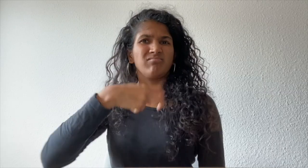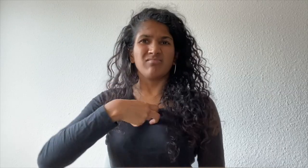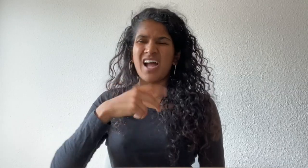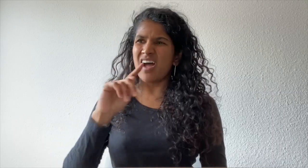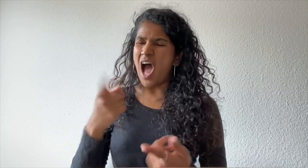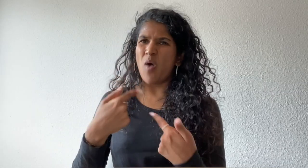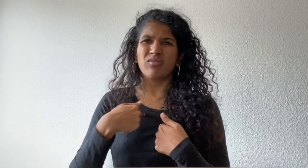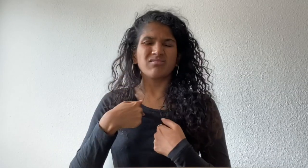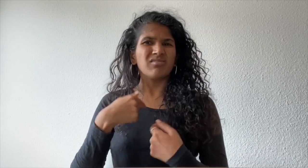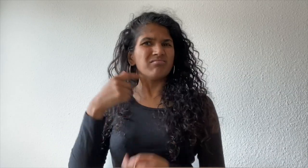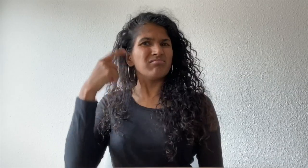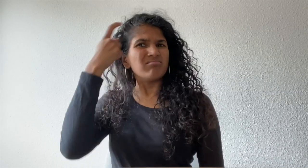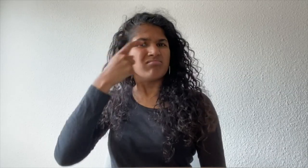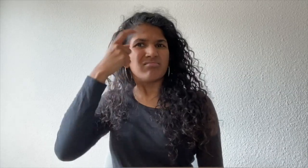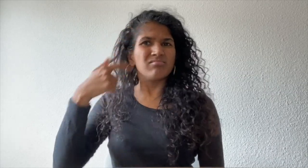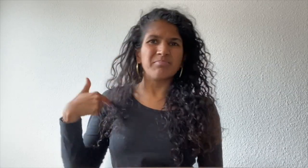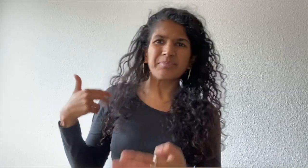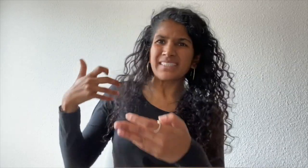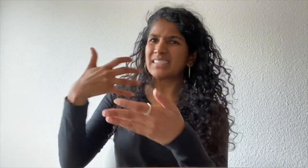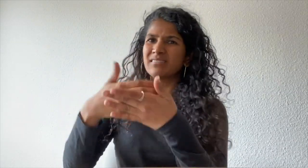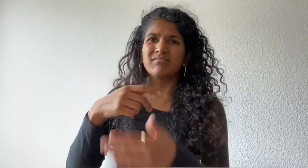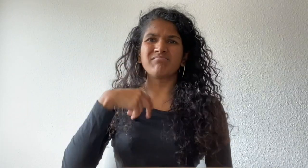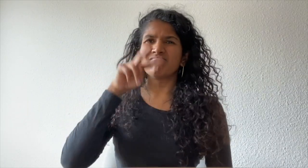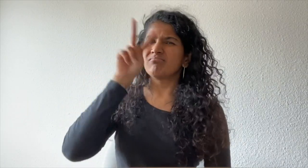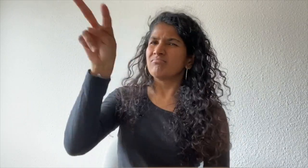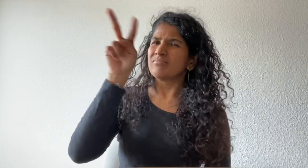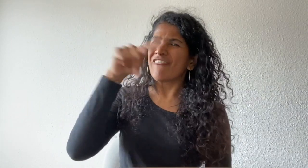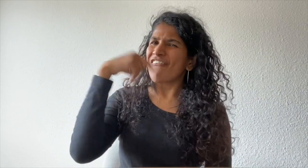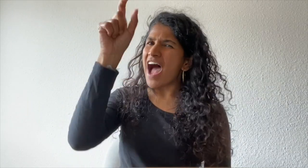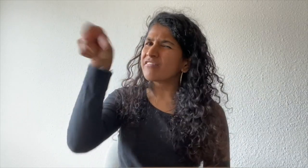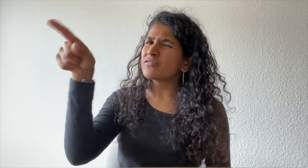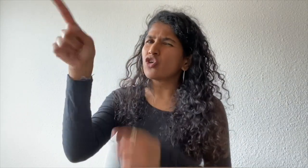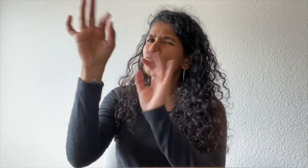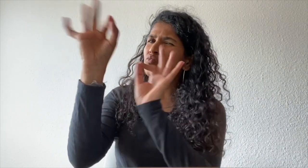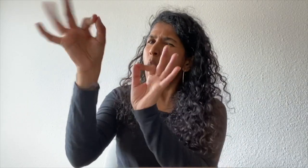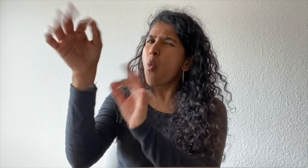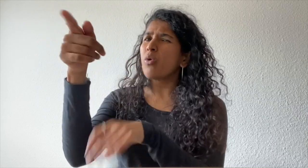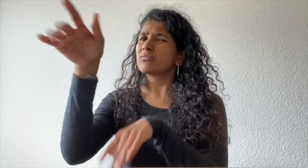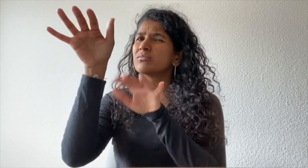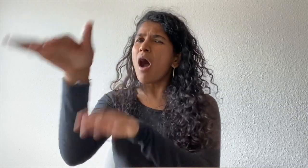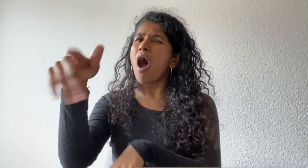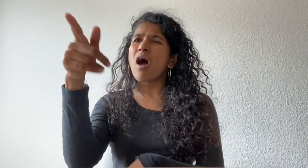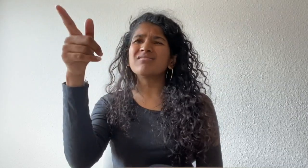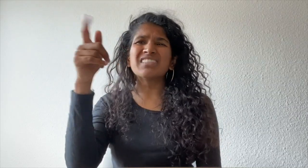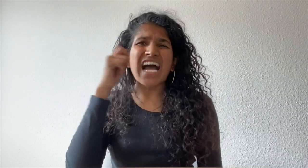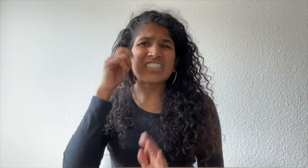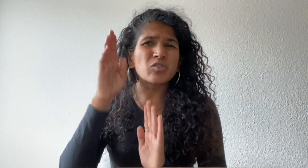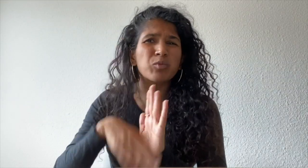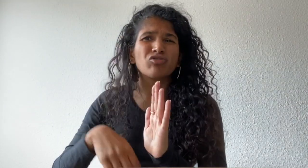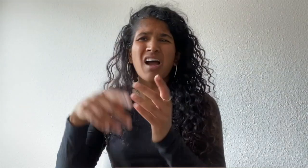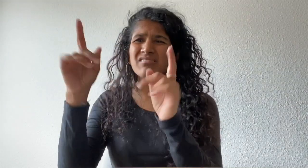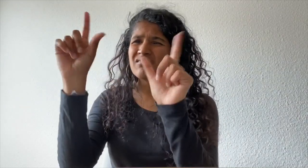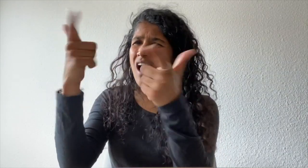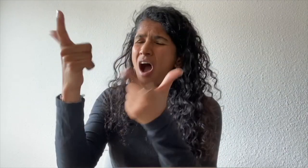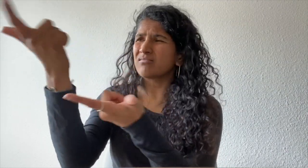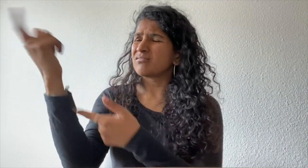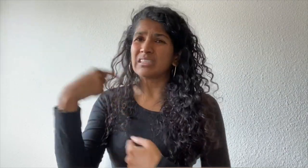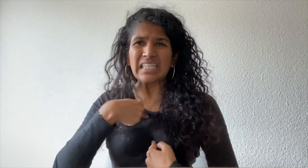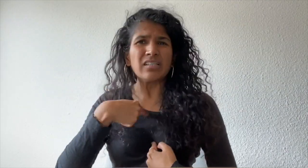Aus der Perspektive des BIPOC haben die Weißen es besser als sie selbst, da